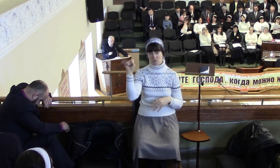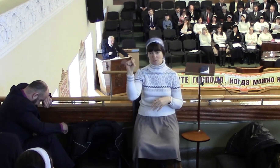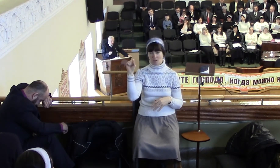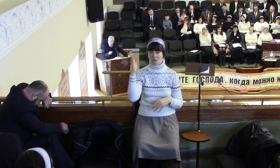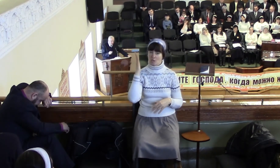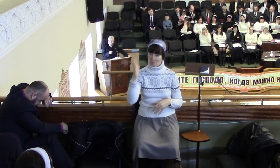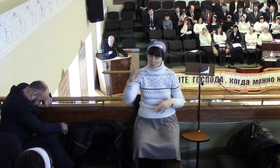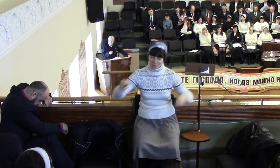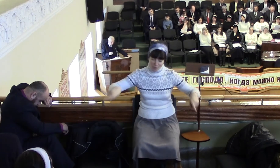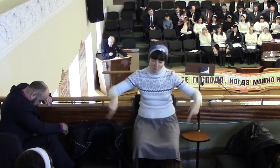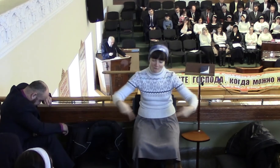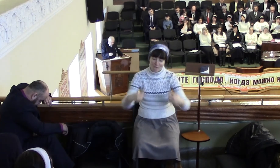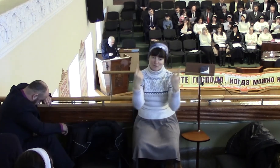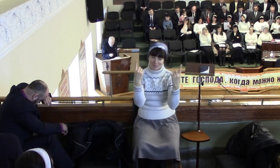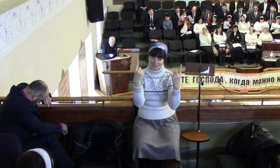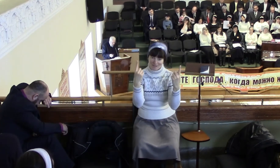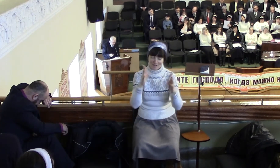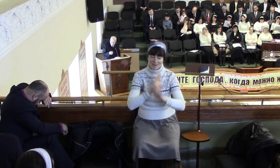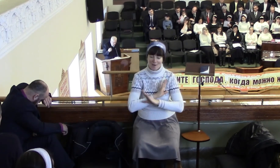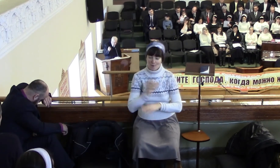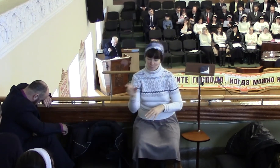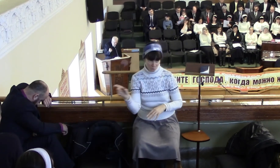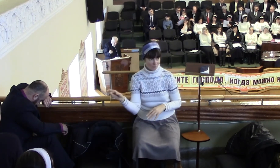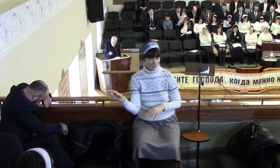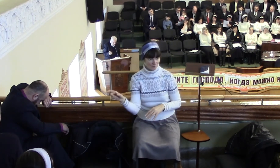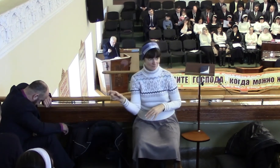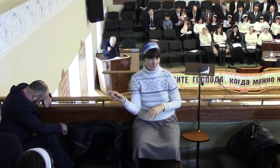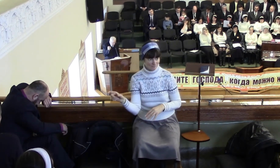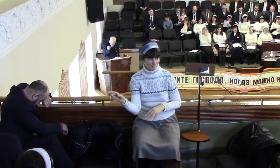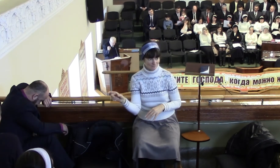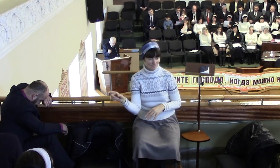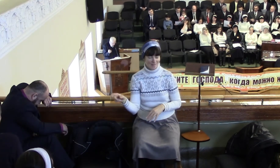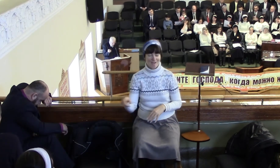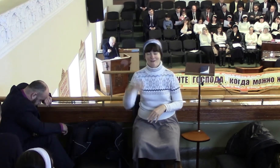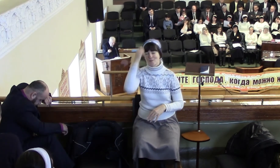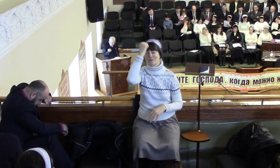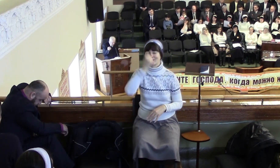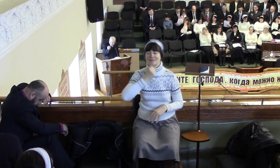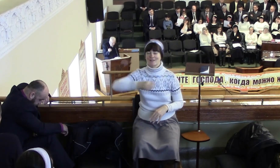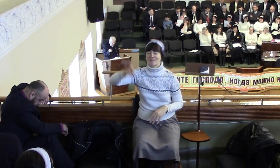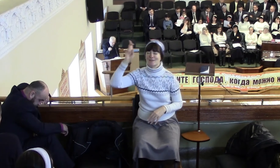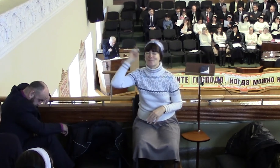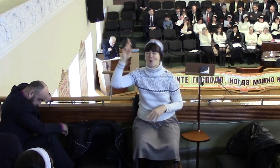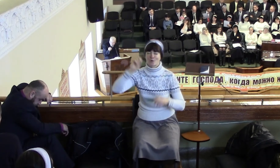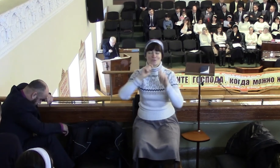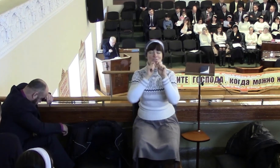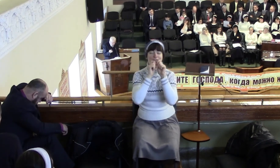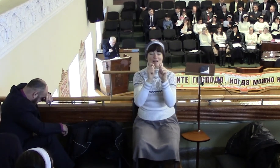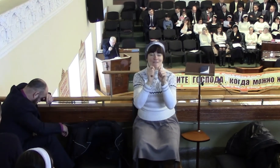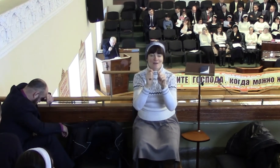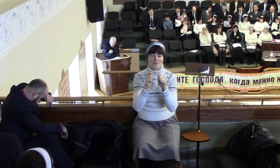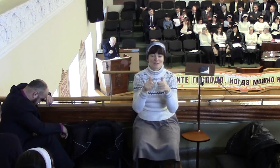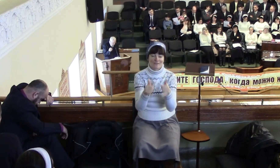воскресение мертвых. И он подводит к тому, что и заявляет благодарение Богу, даровавшему нам